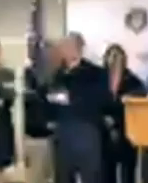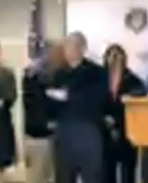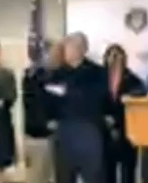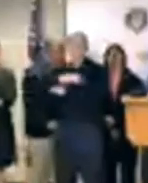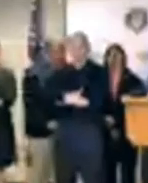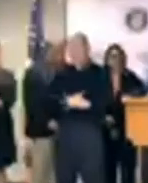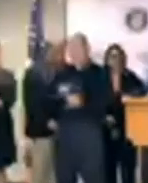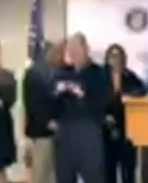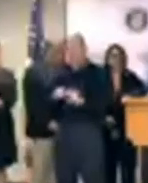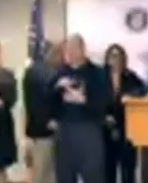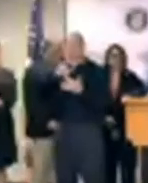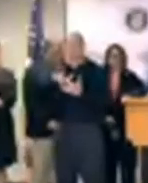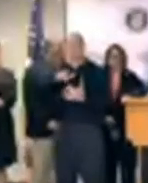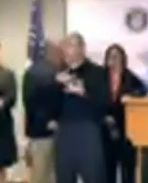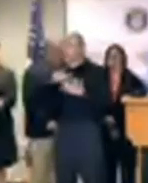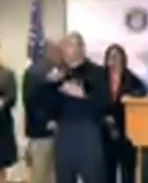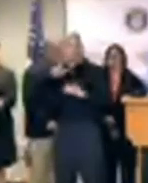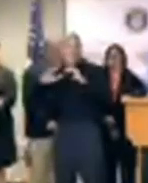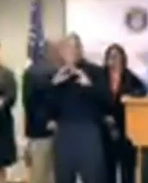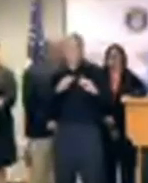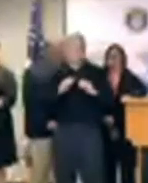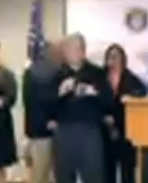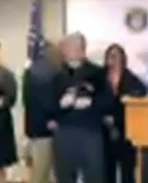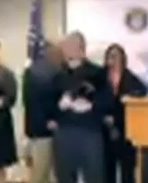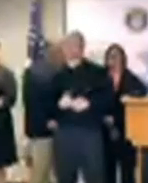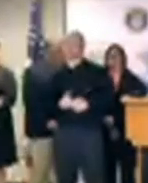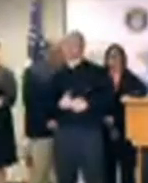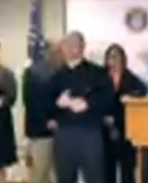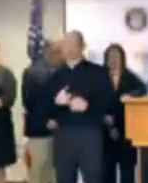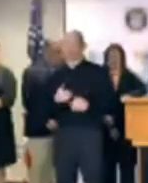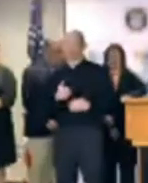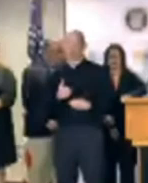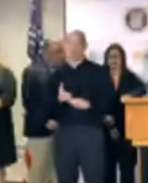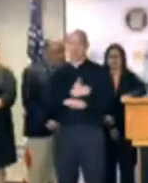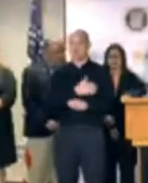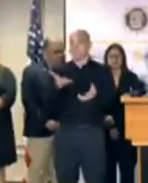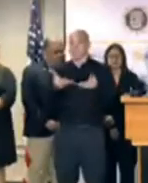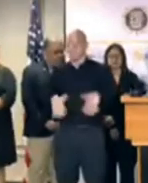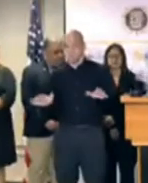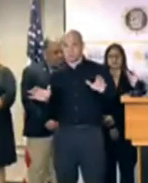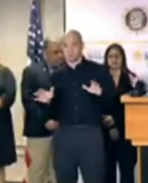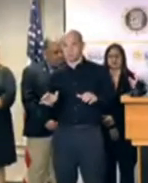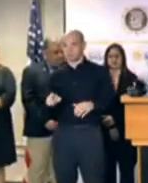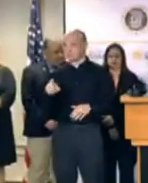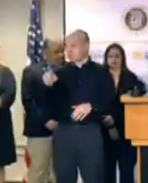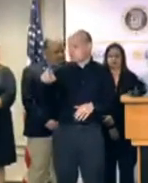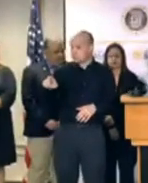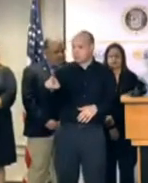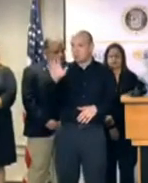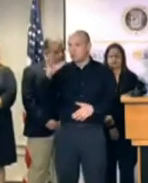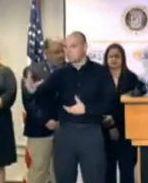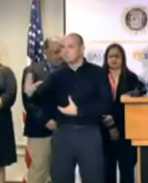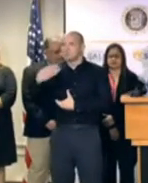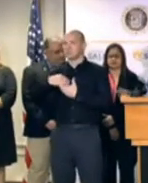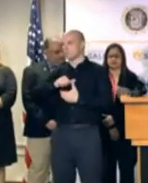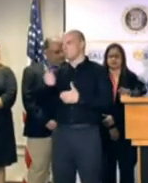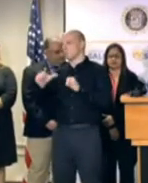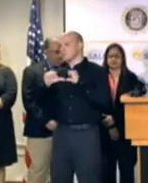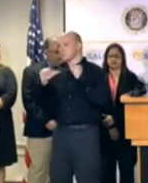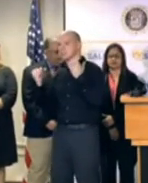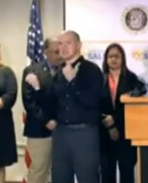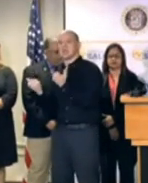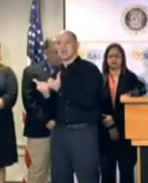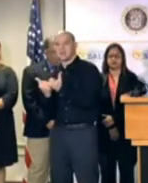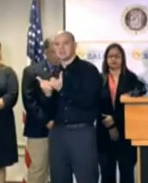efectiva. Importante, antes de concluir, que a medida que sea necesario, vamos a incorporar otras agencias que